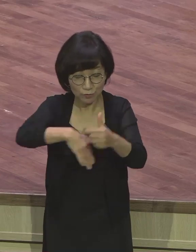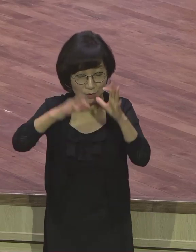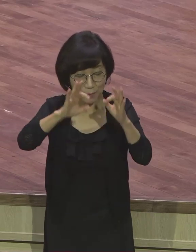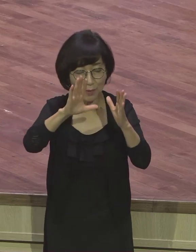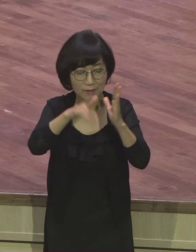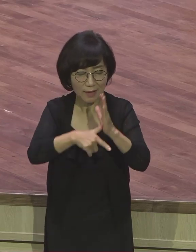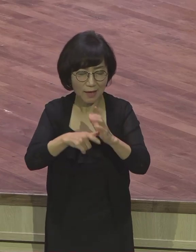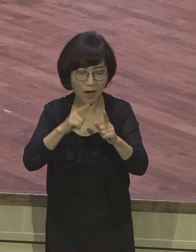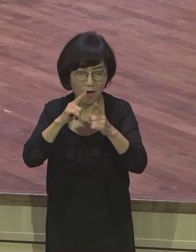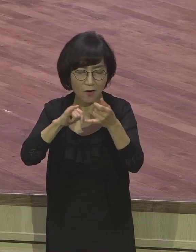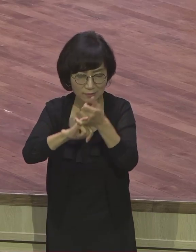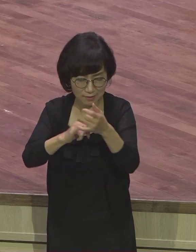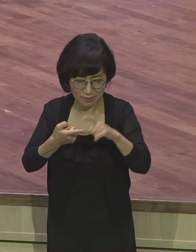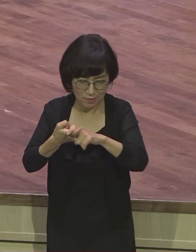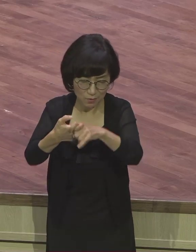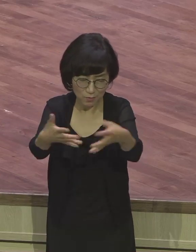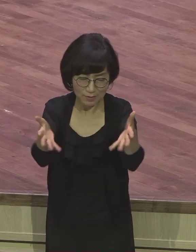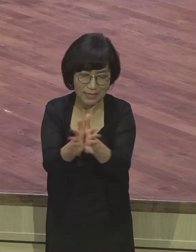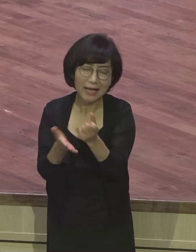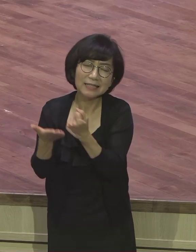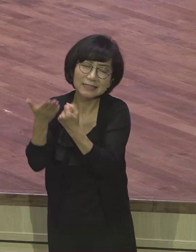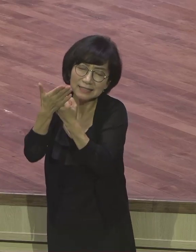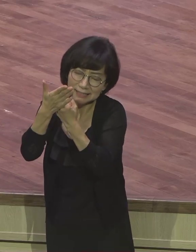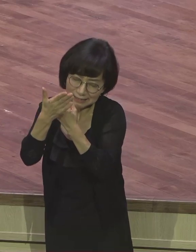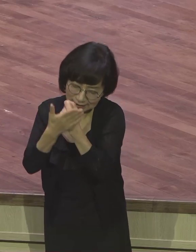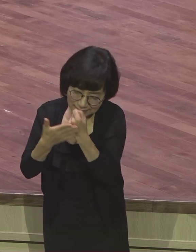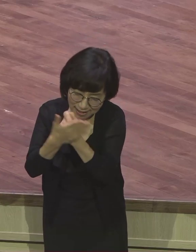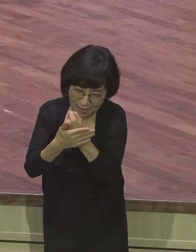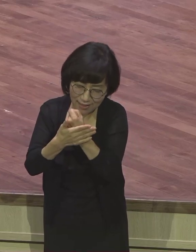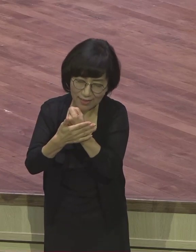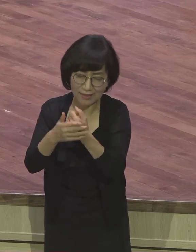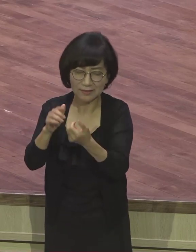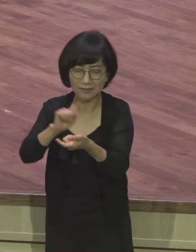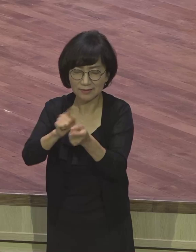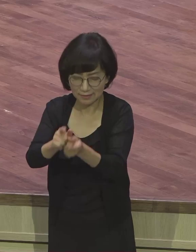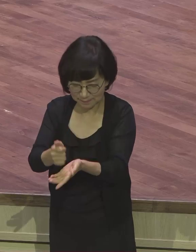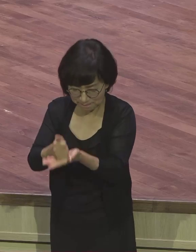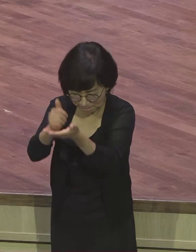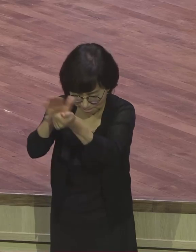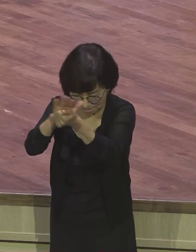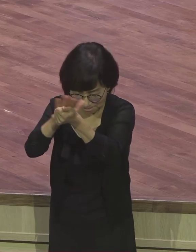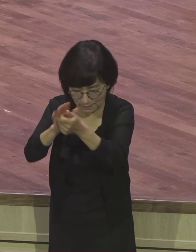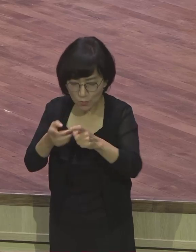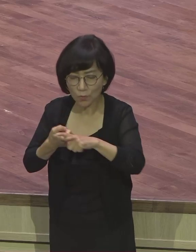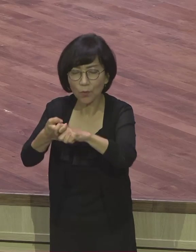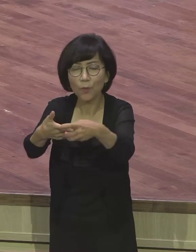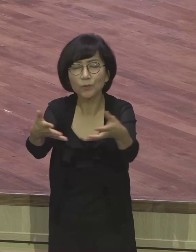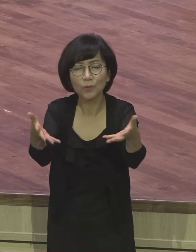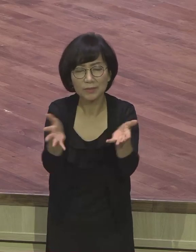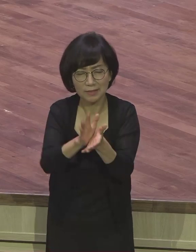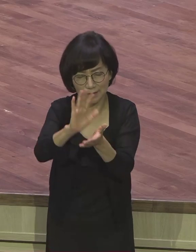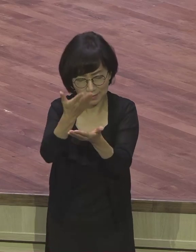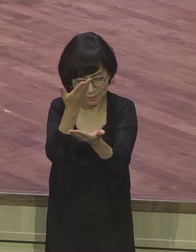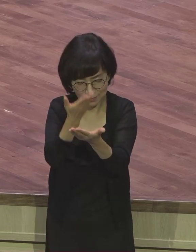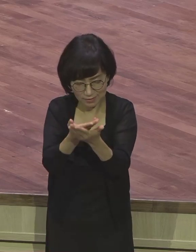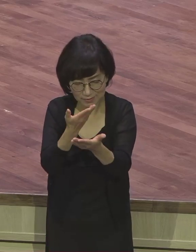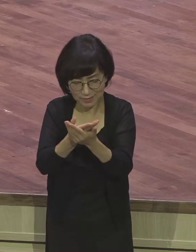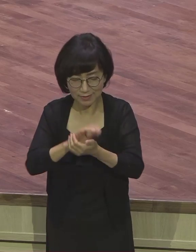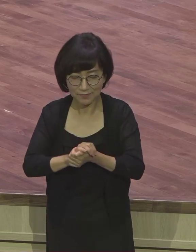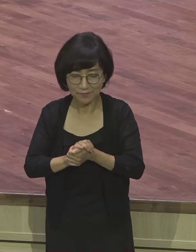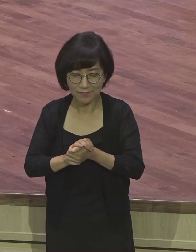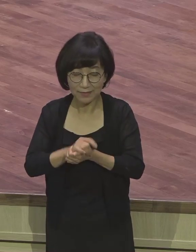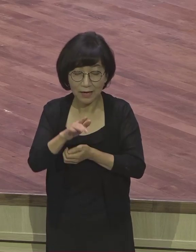도와주옵시고 은혜 공동체가 되게 도와주시옵시고 섬김의 공동체가 되게 도와주옵소서. 그래서 예언계 모든